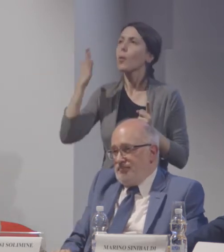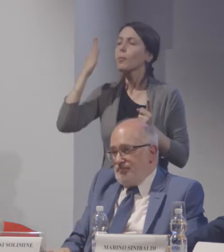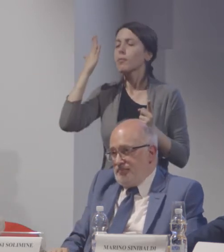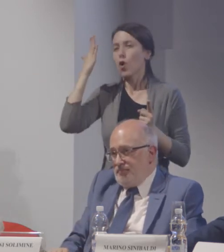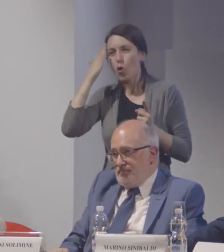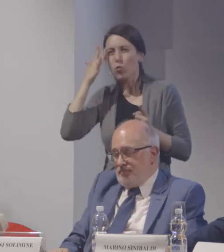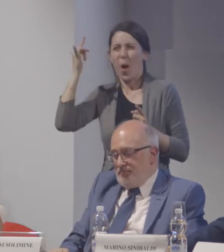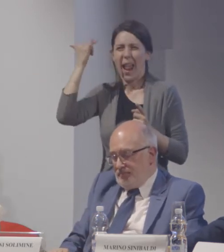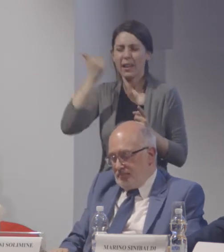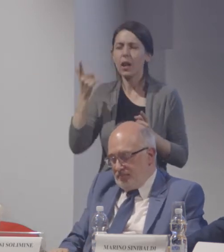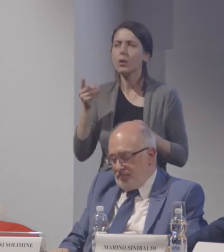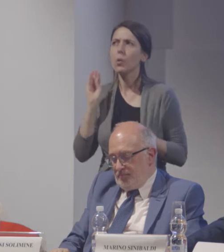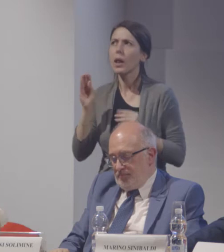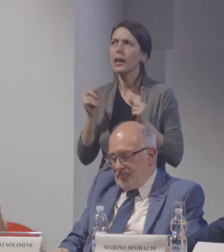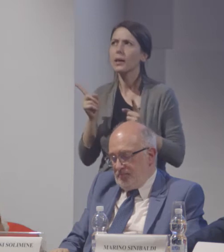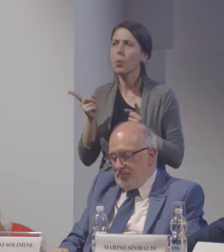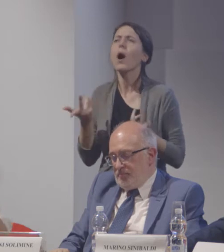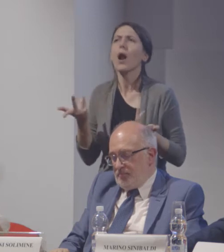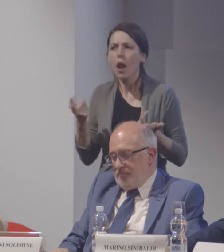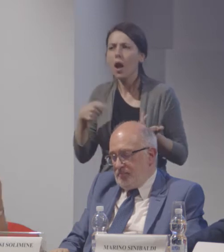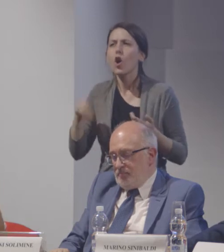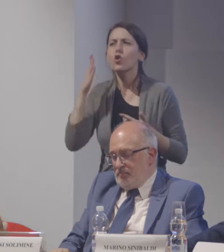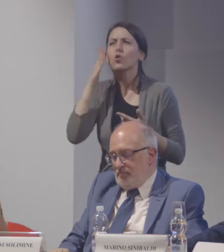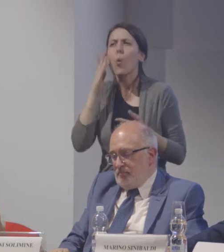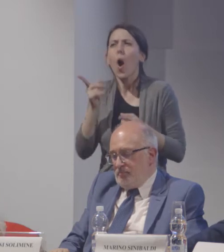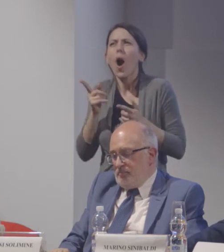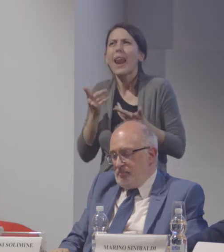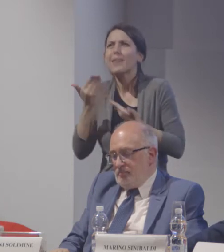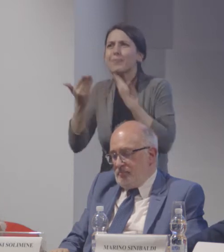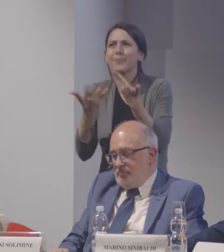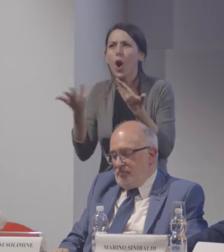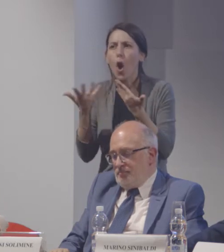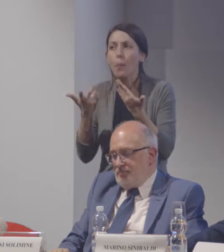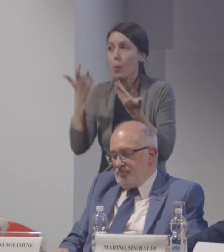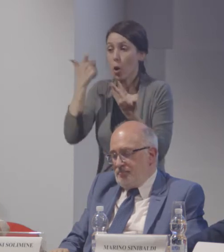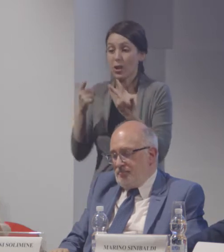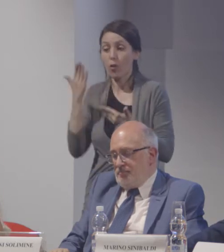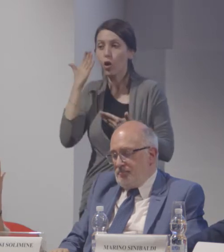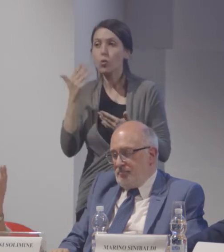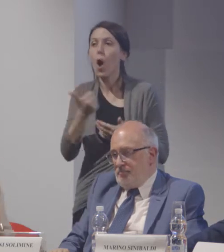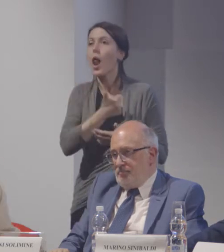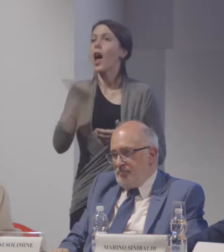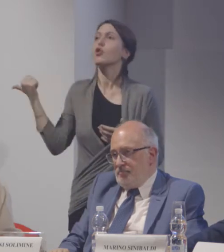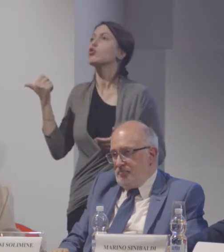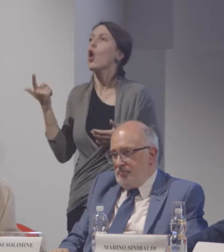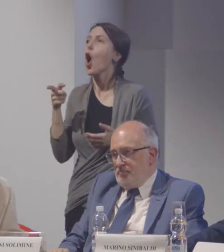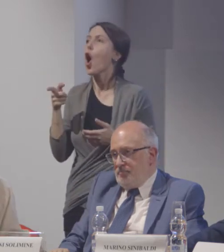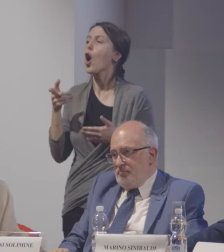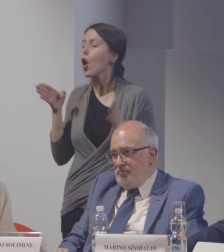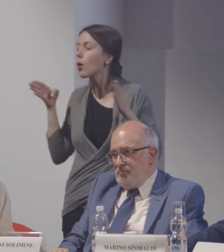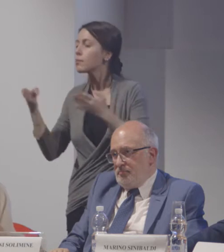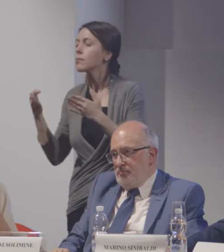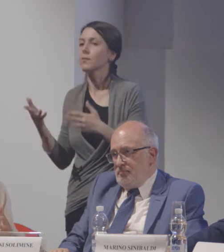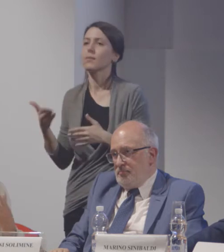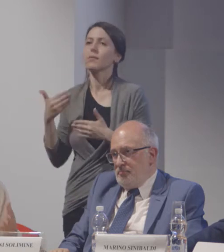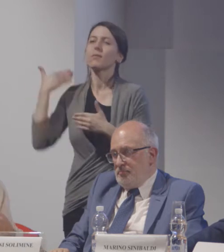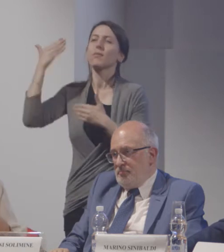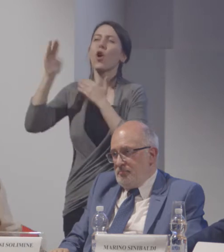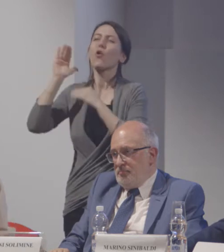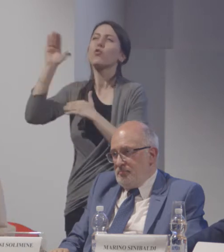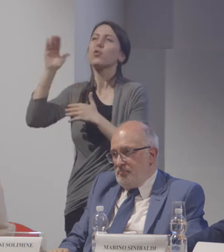scuola fare, visto che quella scuola lì non era più solo per quelli, come si dicevano, che diventavano la futura